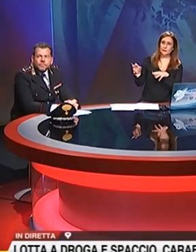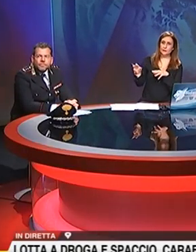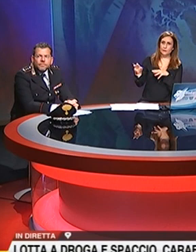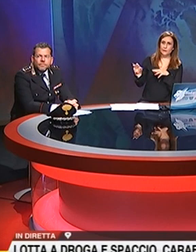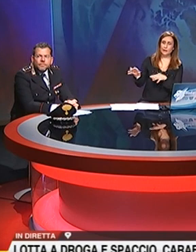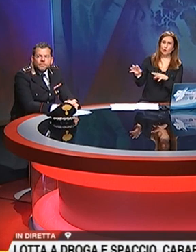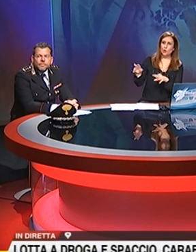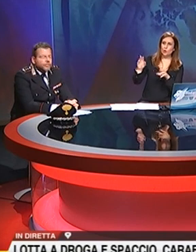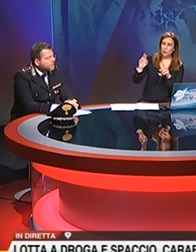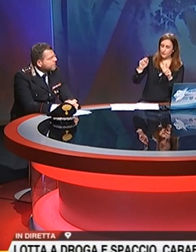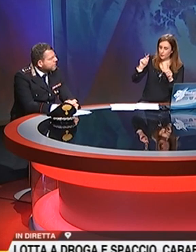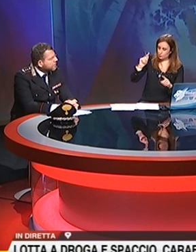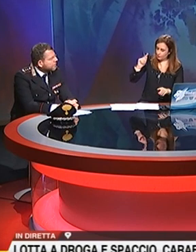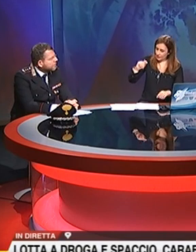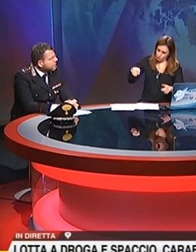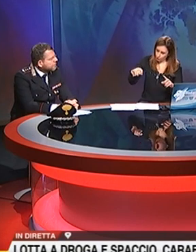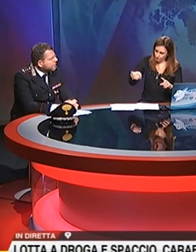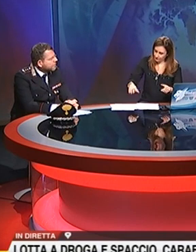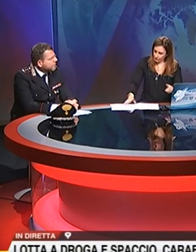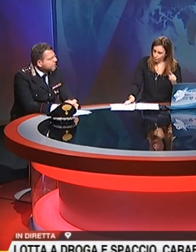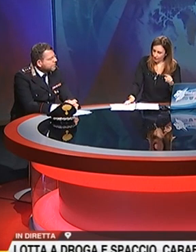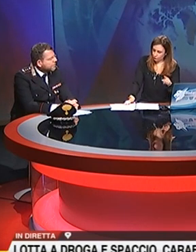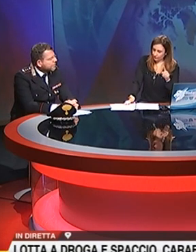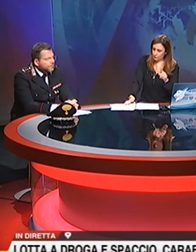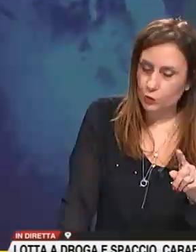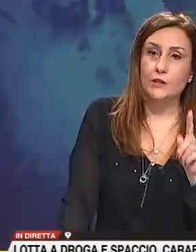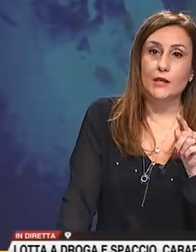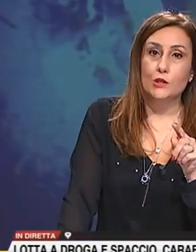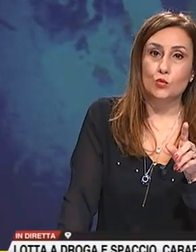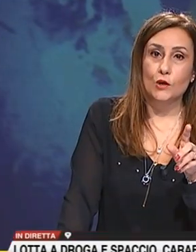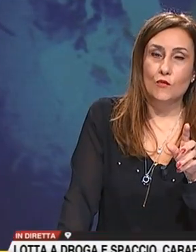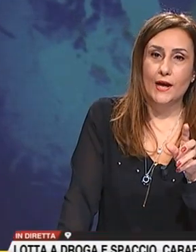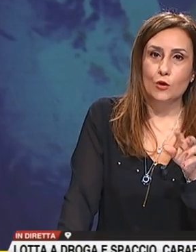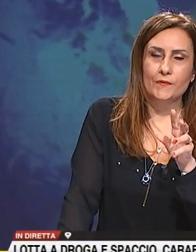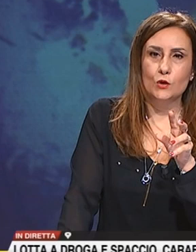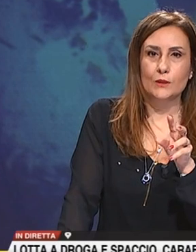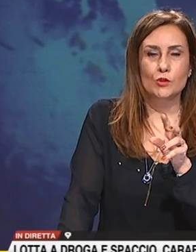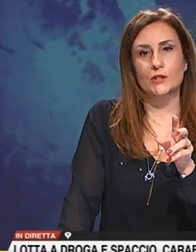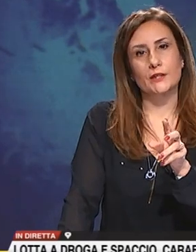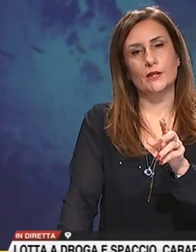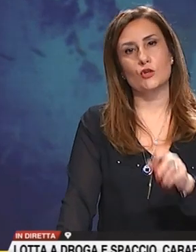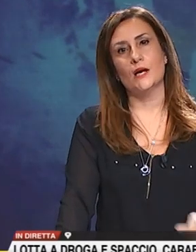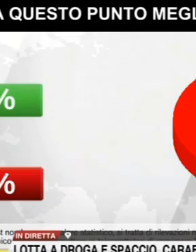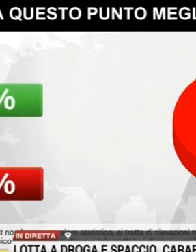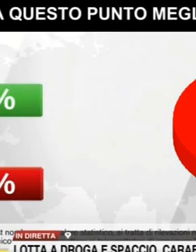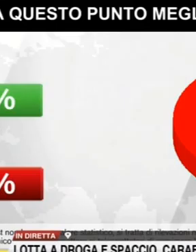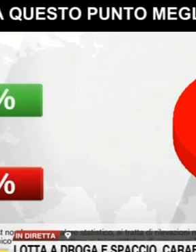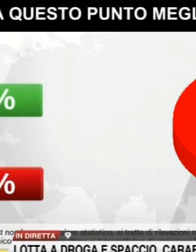prima di parlare con loro, il sondaggio che abbiamo lanciato ieri sul governo, per vedere un attimo i cittadini che